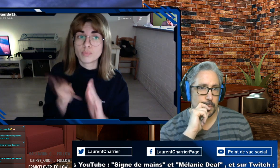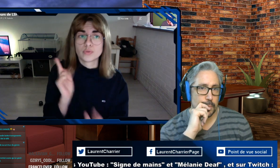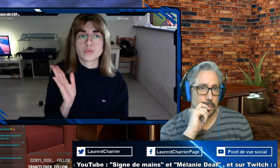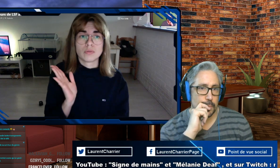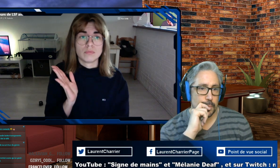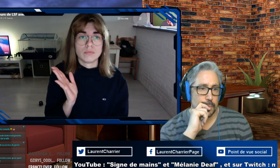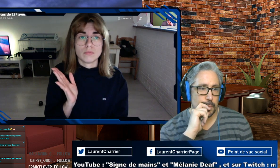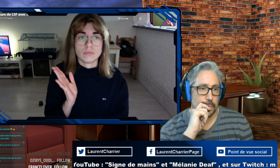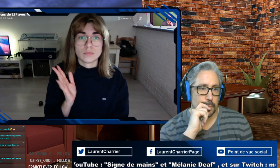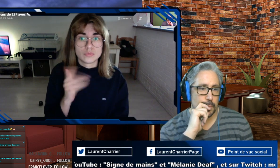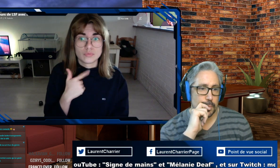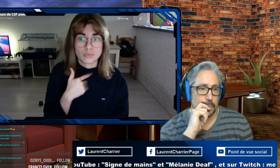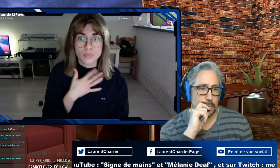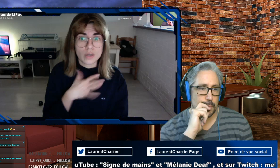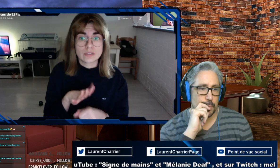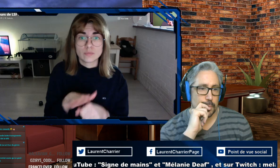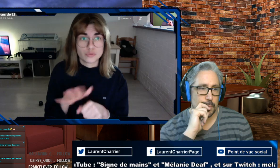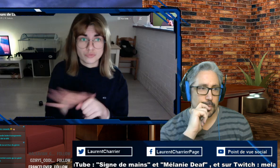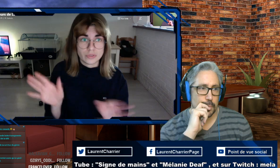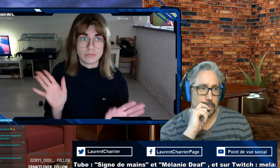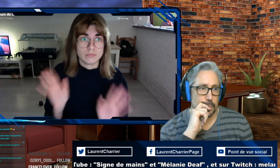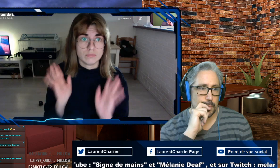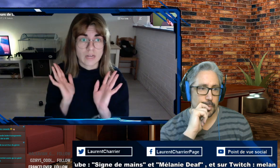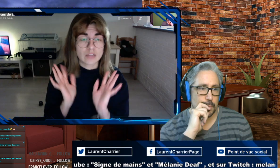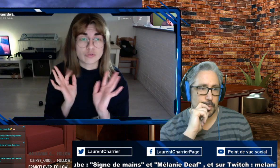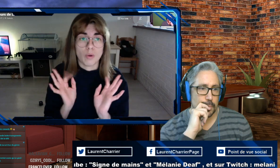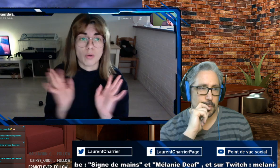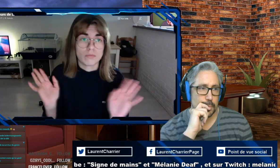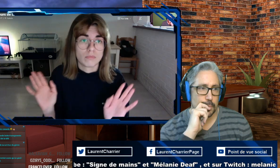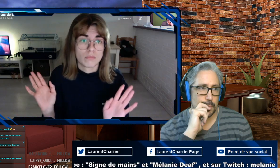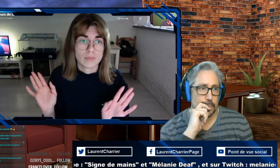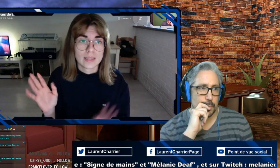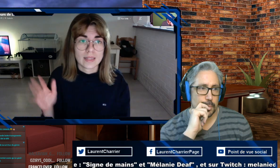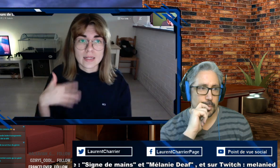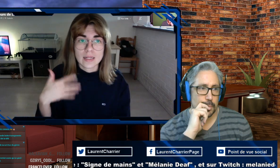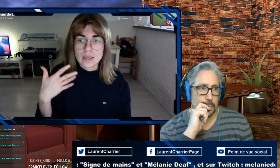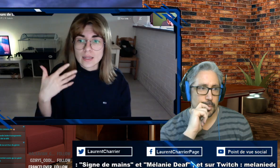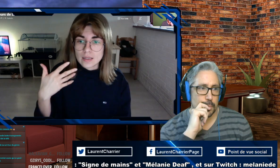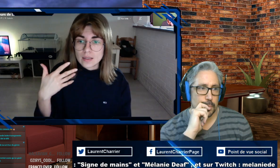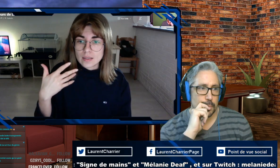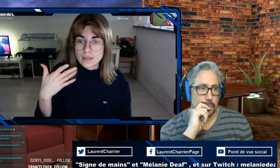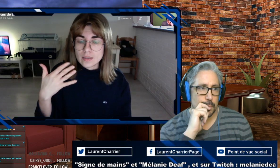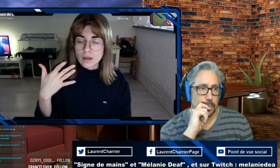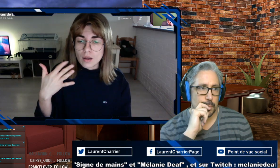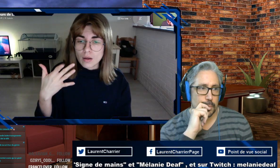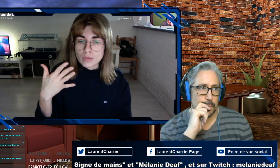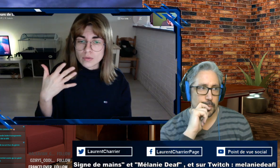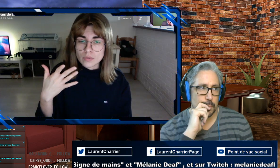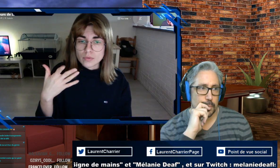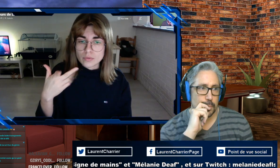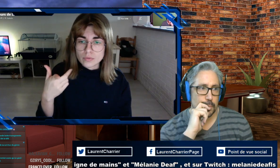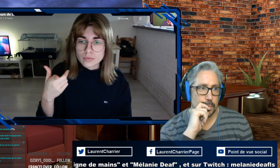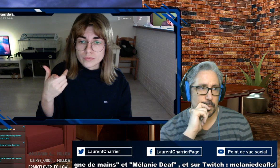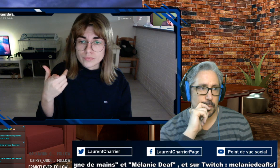d'entendre plus. Moi, t'as mis tout de suite. Non, je mens. Et